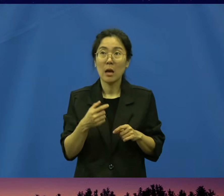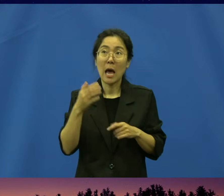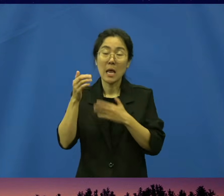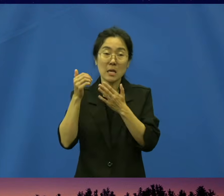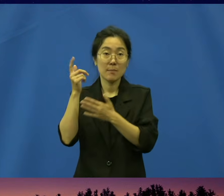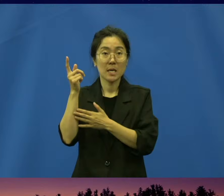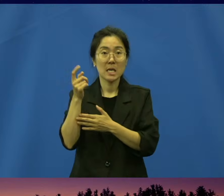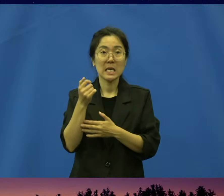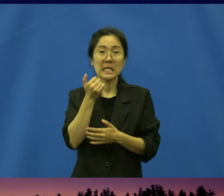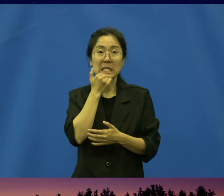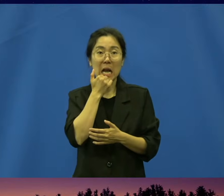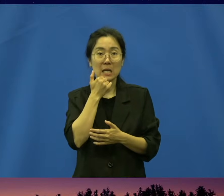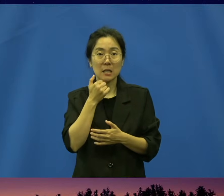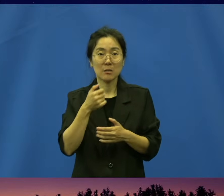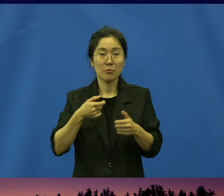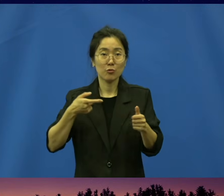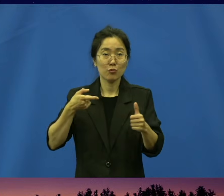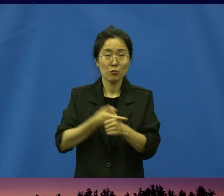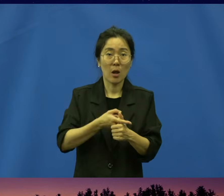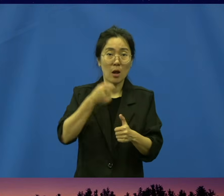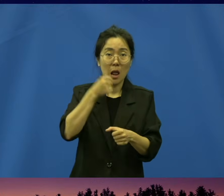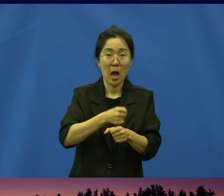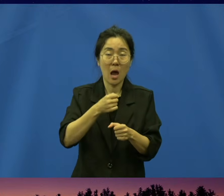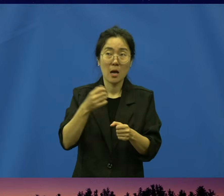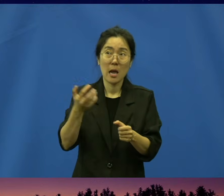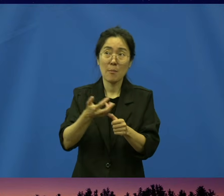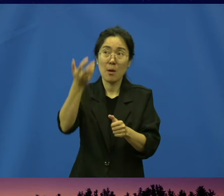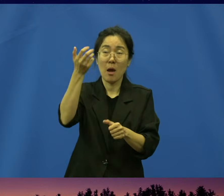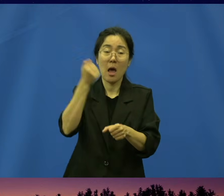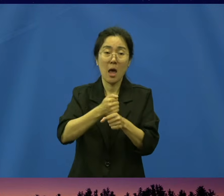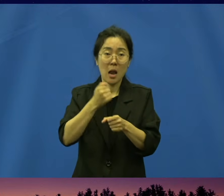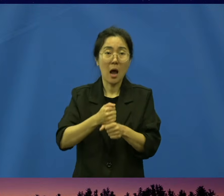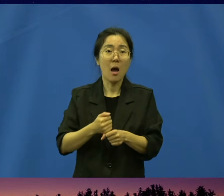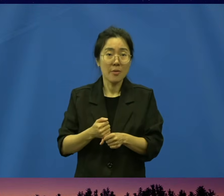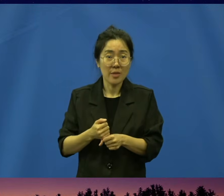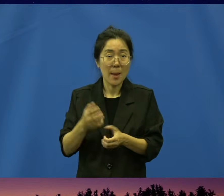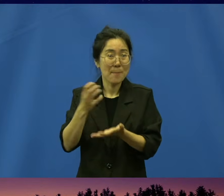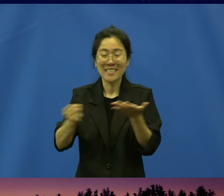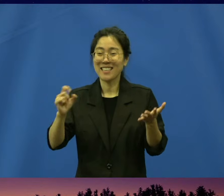그러나 하나님은 당신의 아들이 십자가에 못 박히실 때는 눈을 돌리셨습니다.